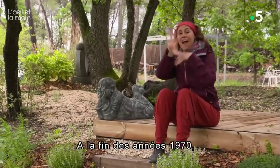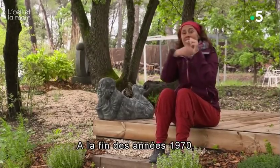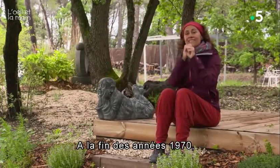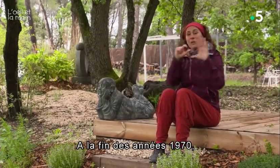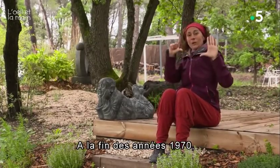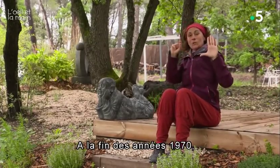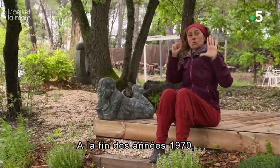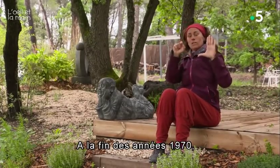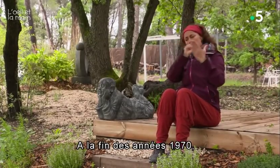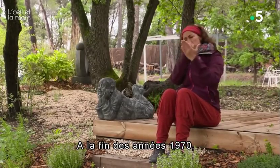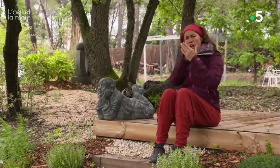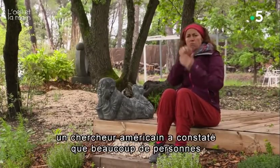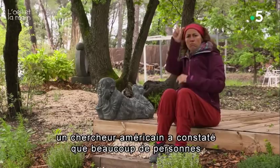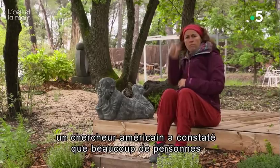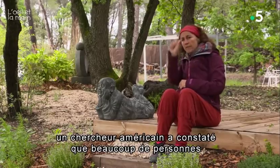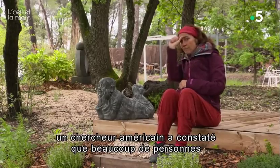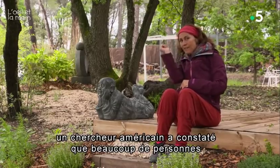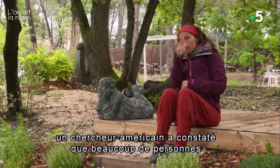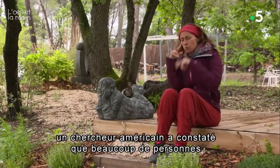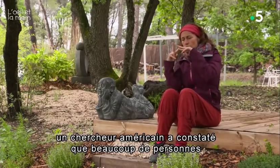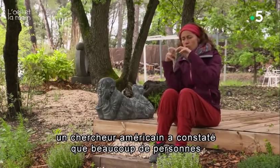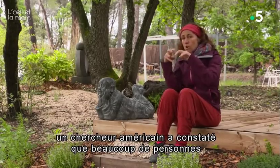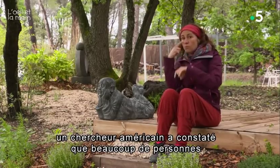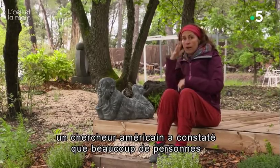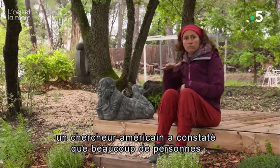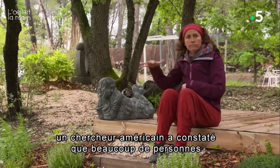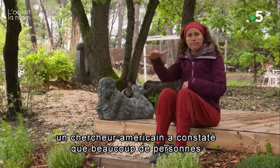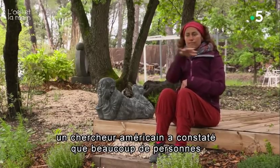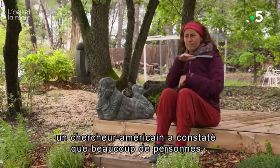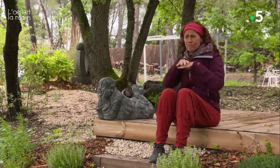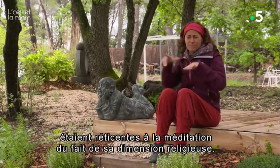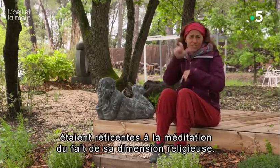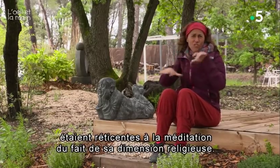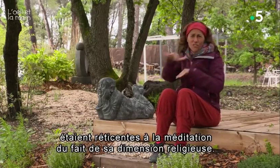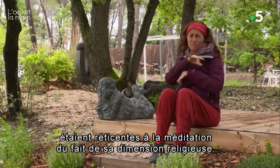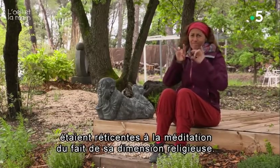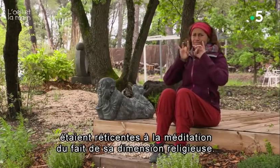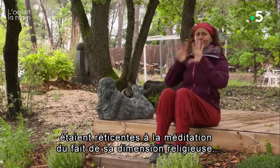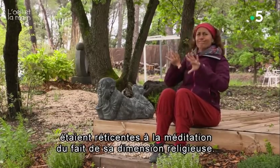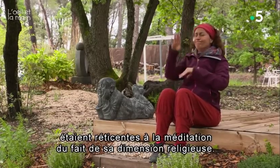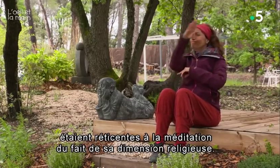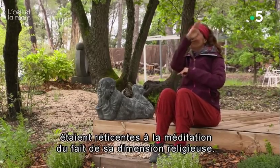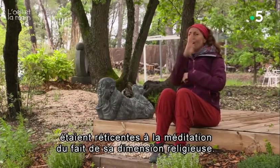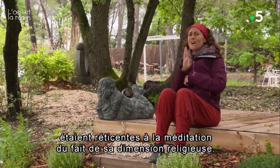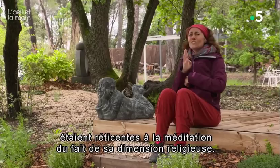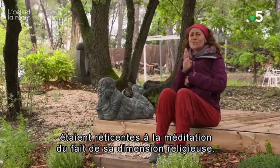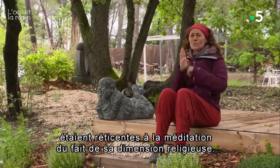À la fin des années 70, un chercheur américain a constaté que beaucoup de personnes étaient réticentes à la méditation, du fait de sa